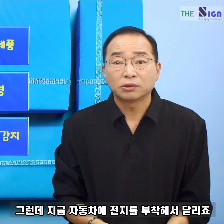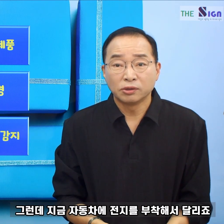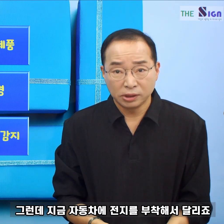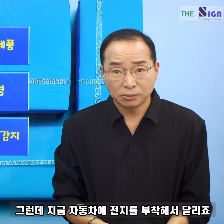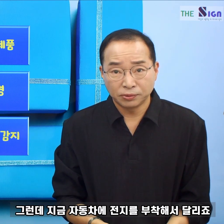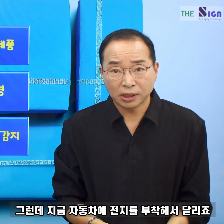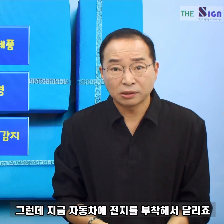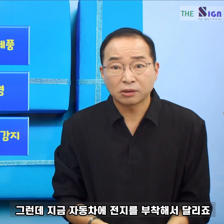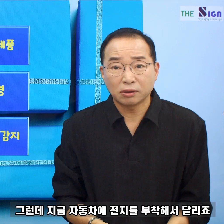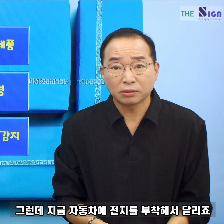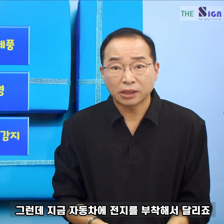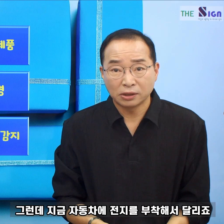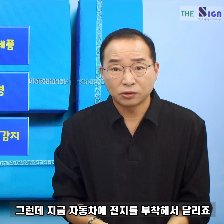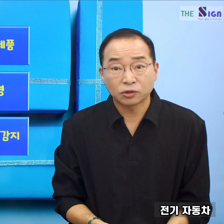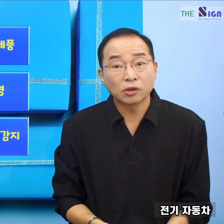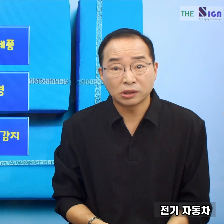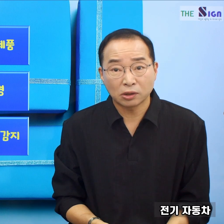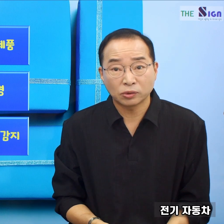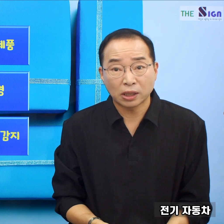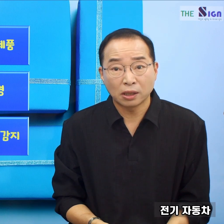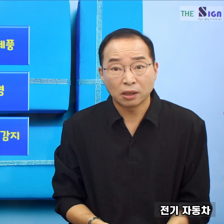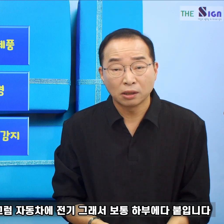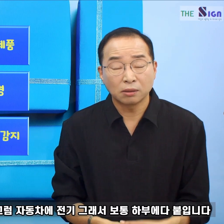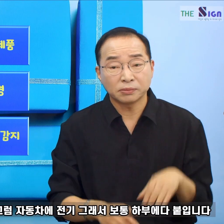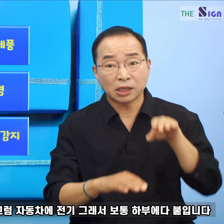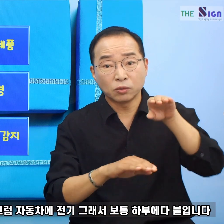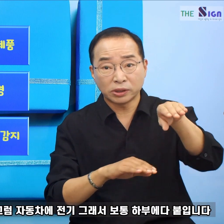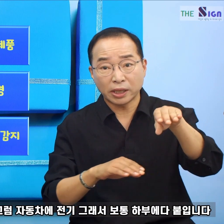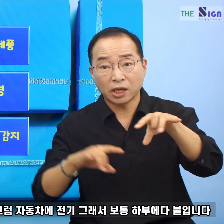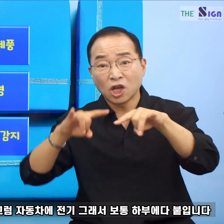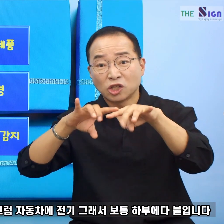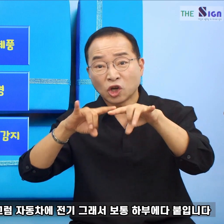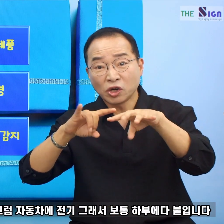전지를 부착해서 달리죠. 전기 자동차. 그럼 자동차에 전기.